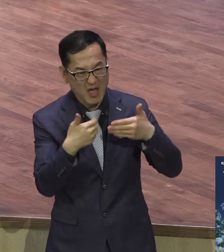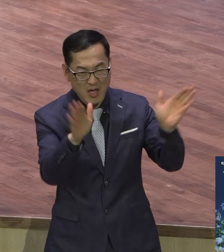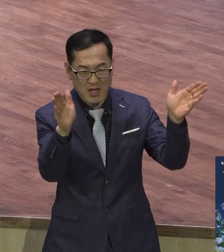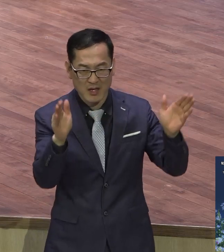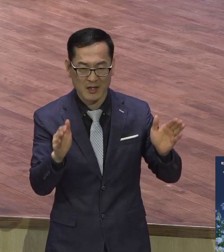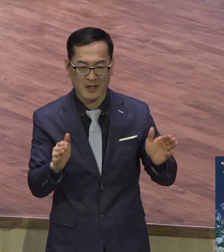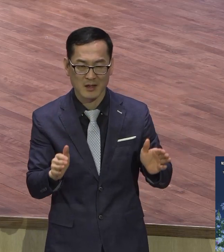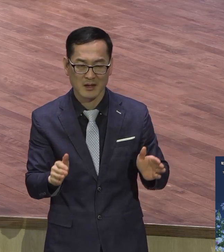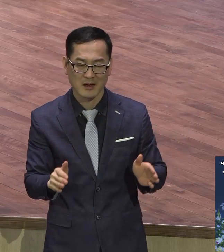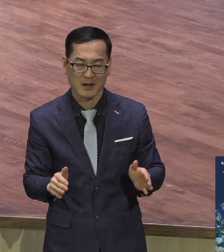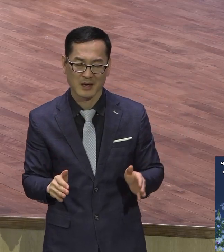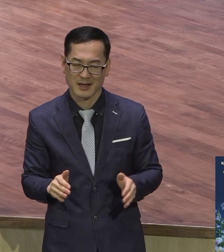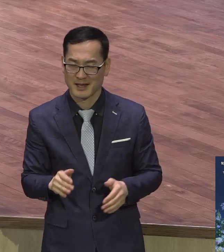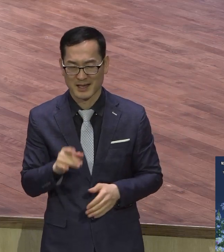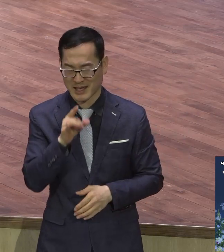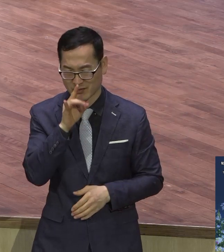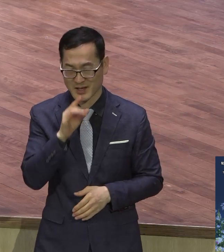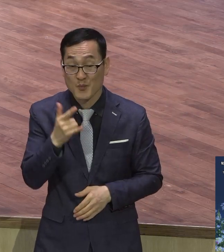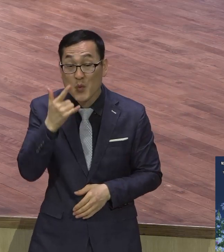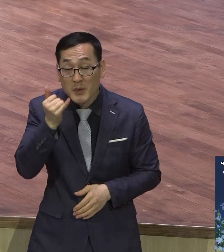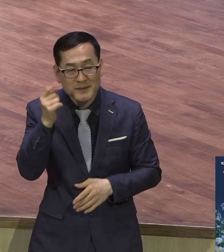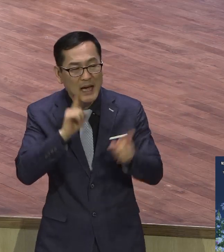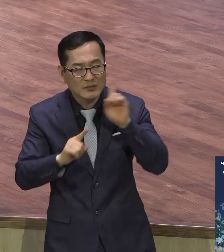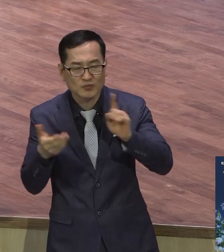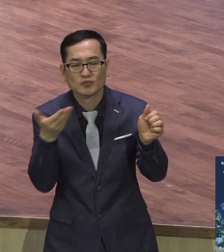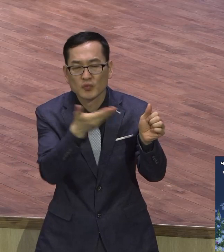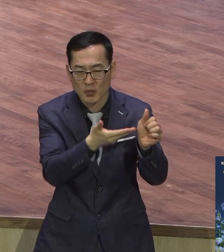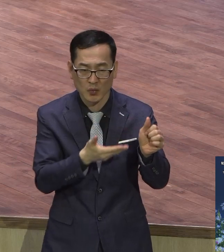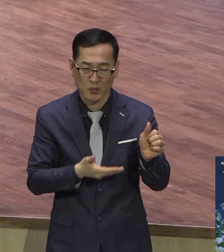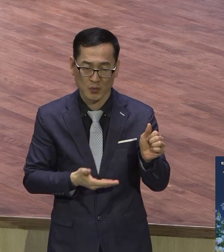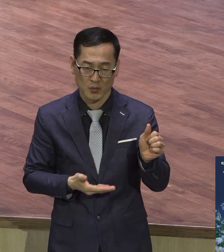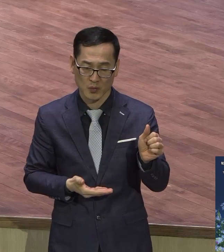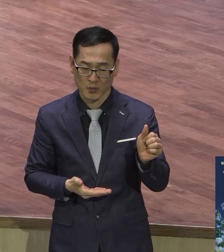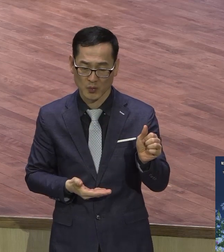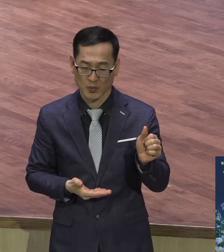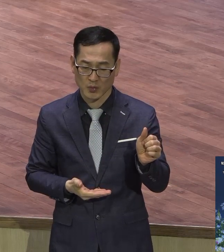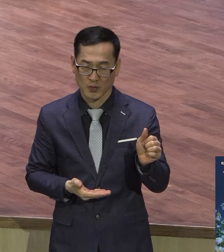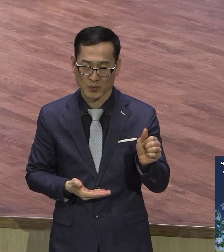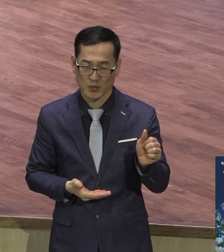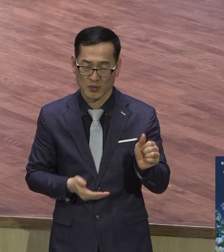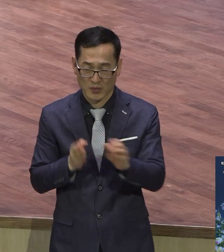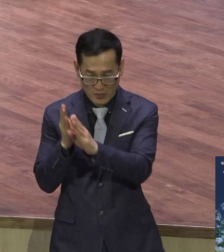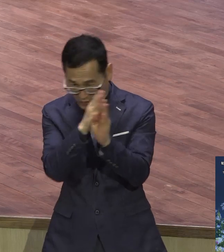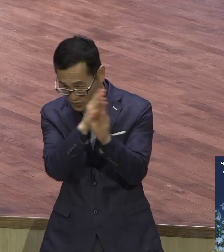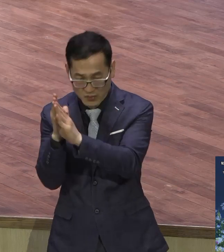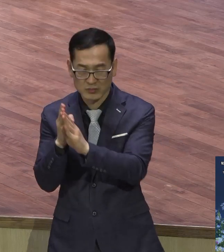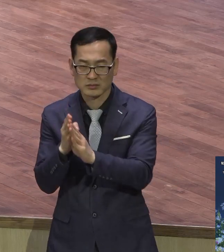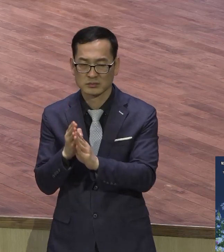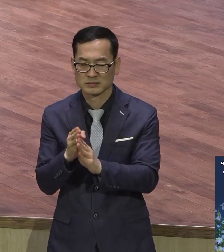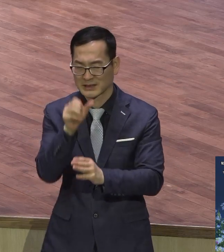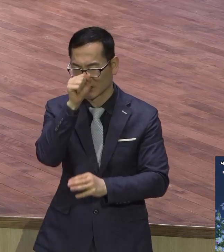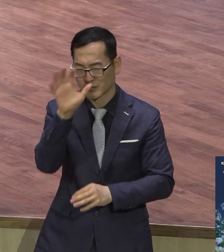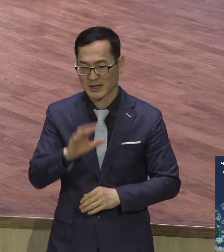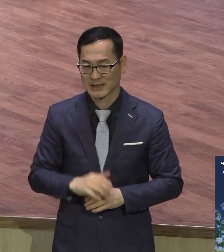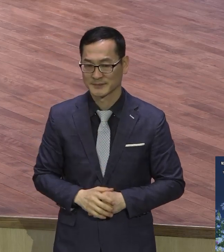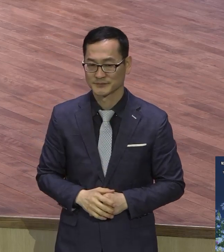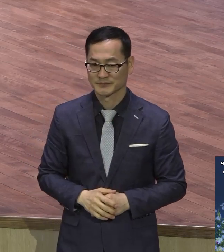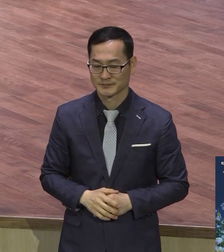기도 제목이야. 부모의 마음을 아프게 해. 그건 가짜예요. 오늘 특별히 청년들은